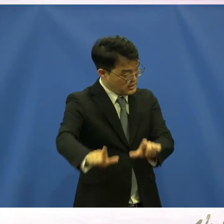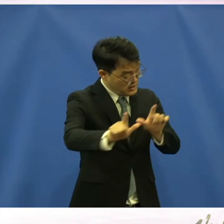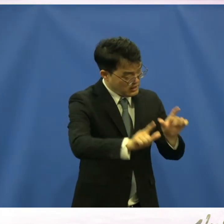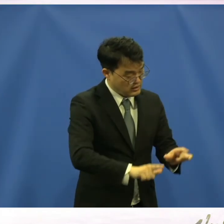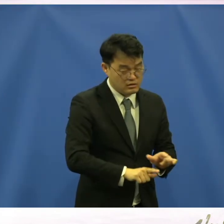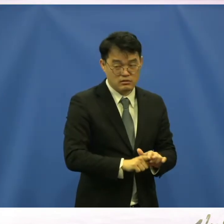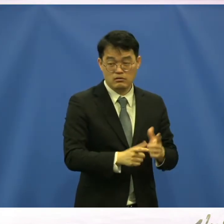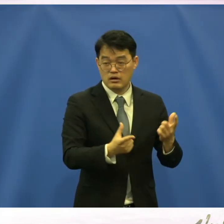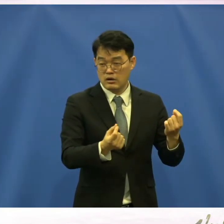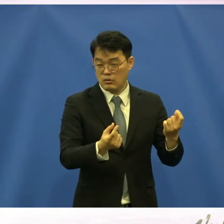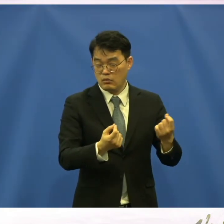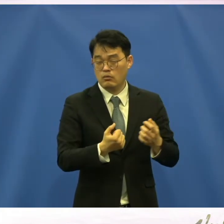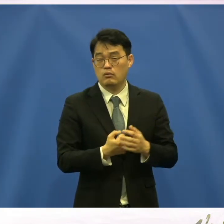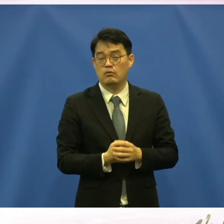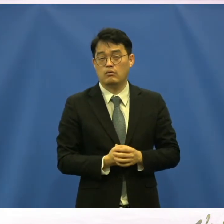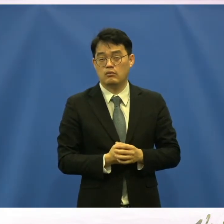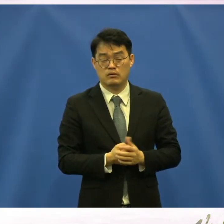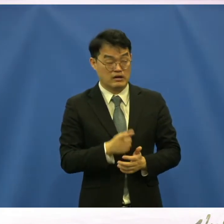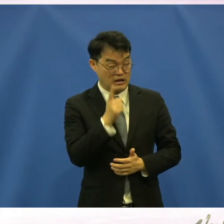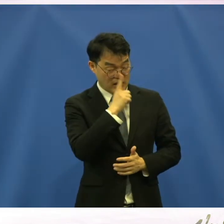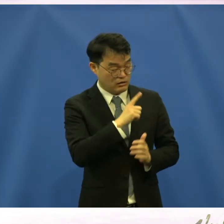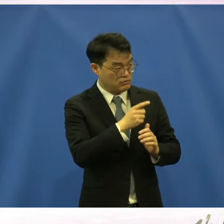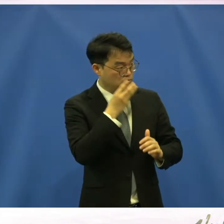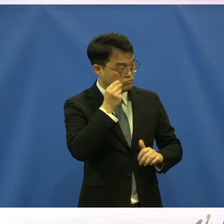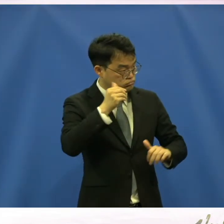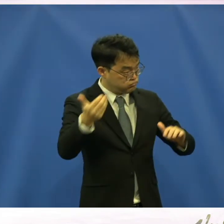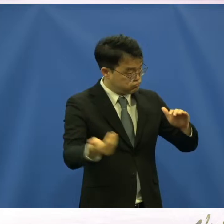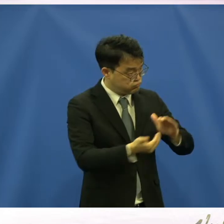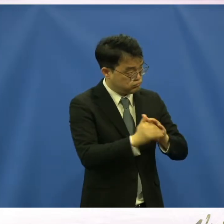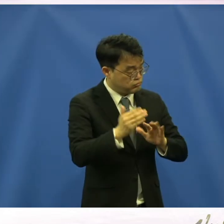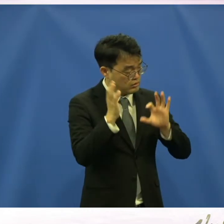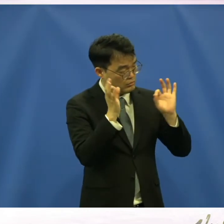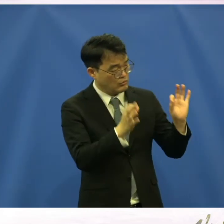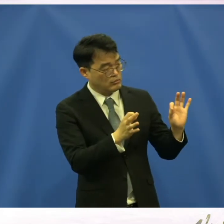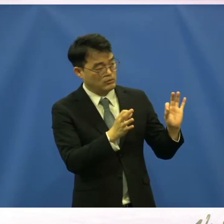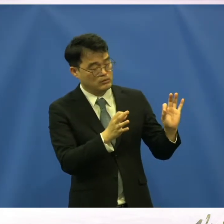보이고 악인이 형통하는 게 보이는 거죠.